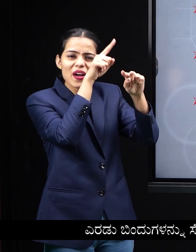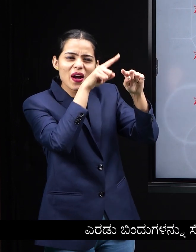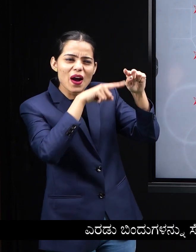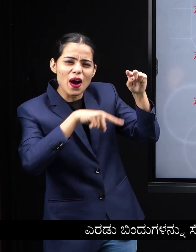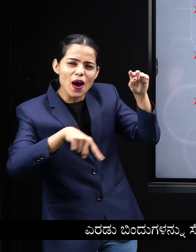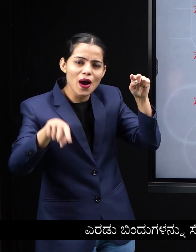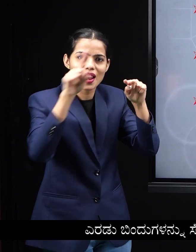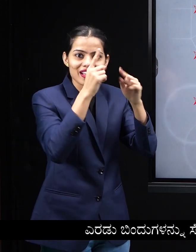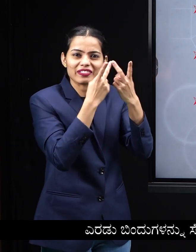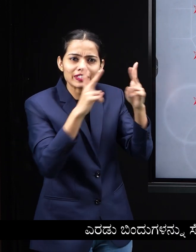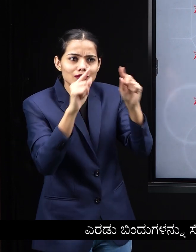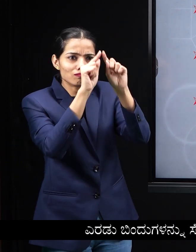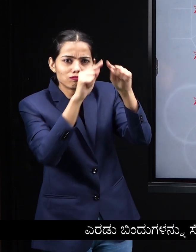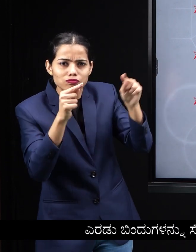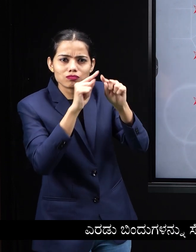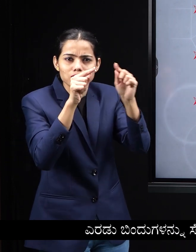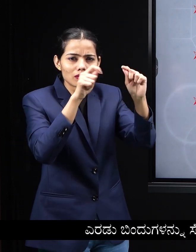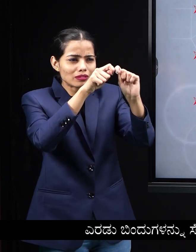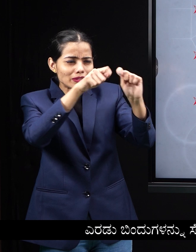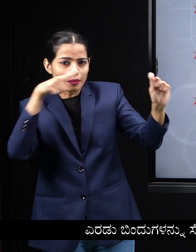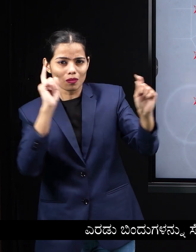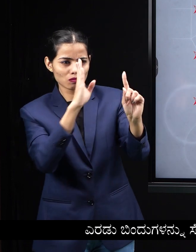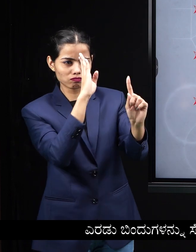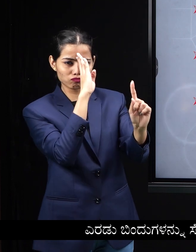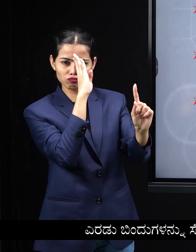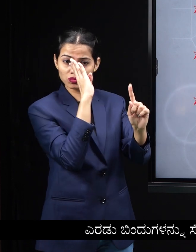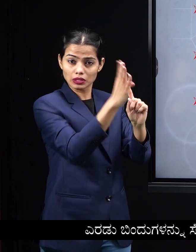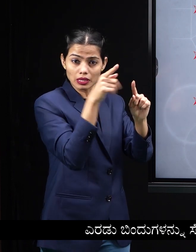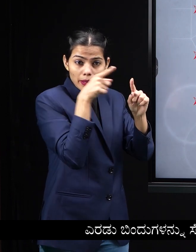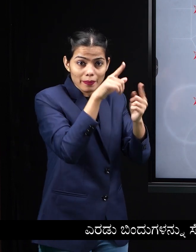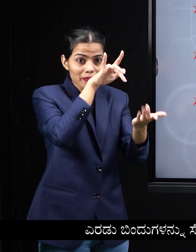ಸೇರುವ ಯಾವುದೇ ಮೃದುವಾದ ವಕ್ರರೇಖೆಯನ್ನು ಆರ್ಕ್ ಎಂದು ಕರೆಯಲಾಗುತ್ತದೆ.